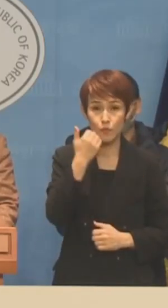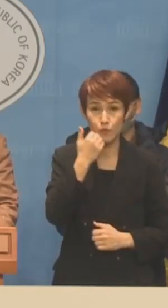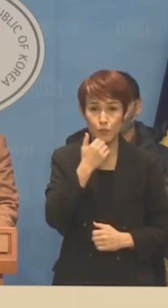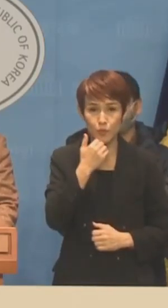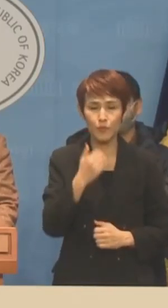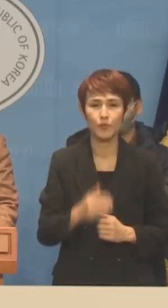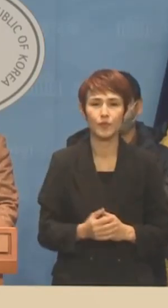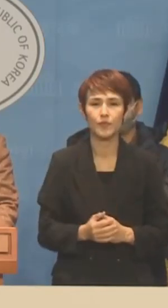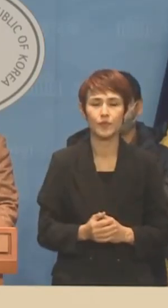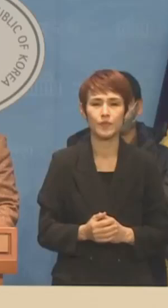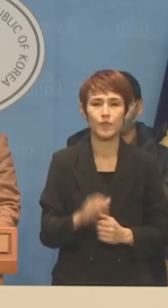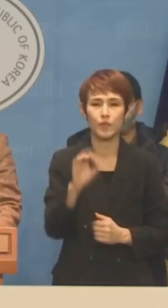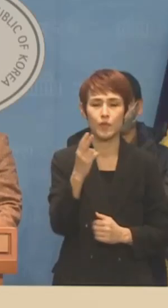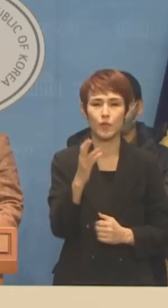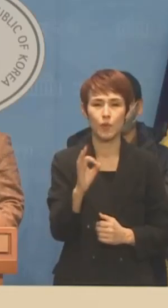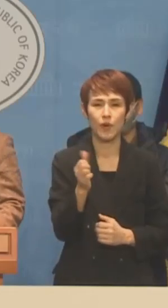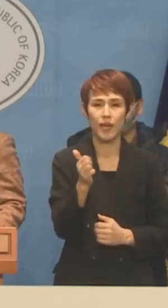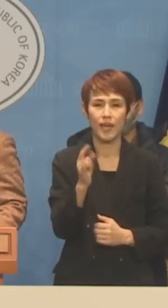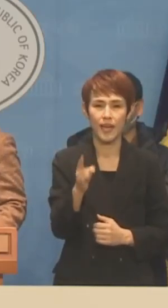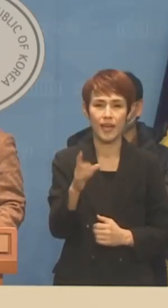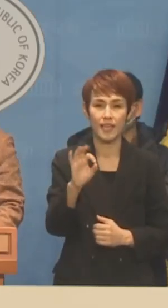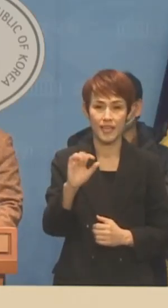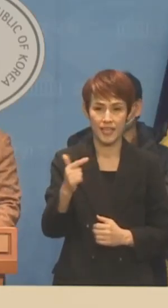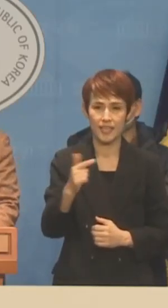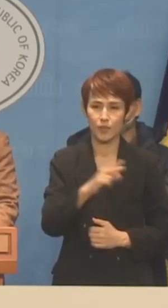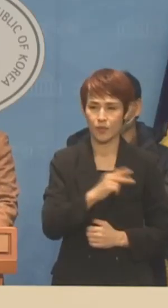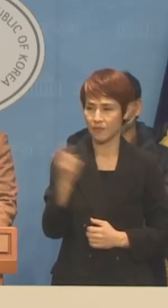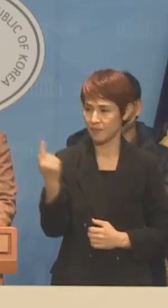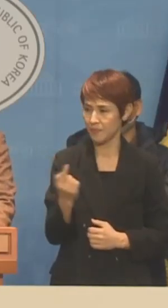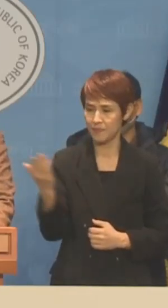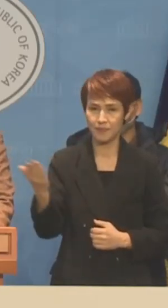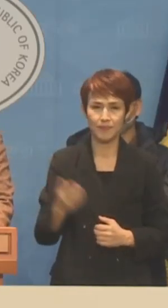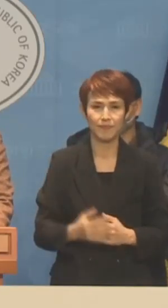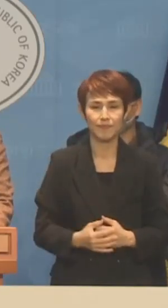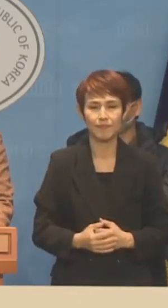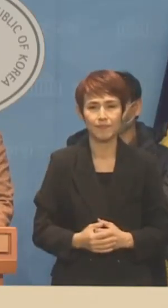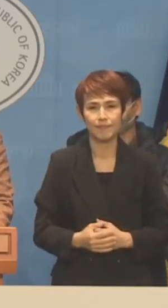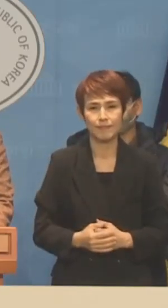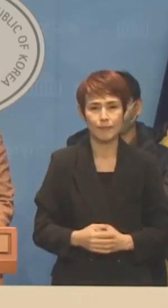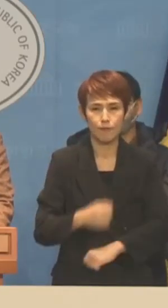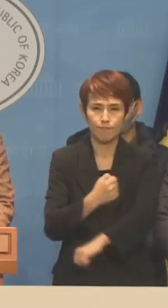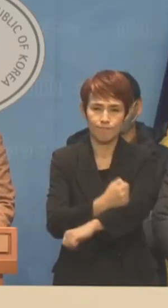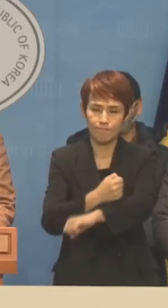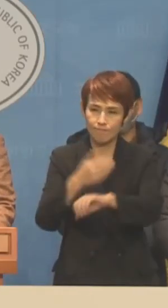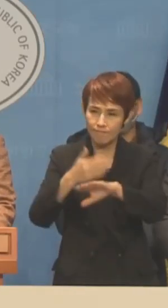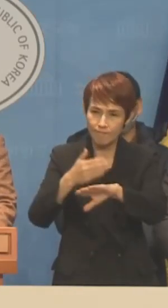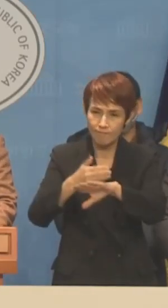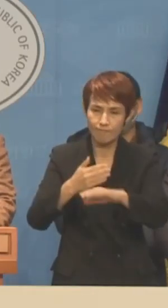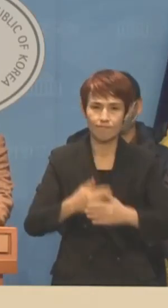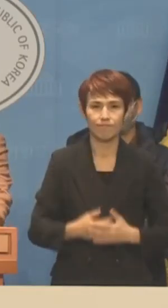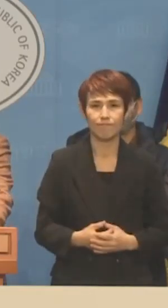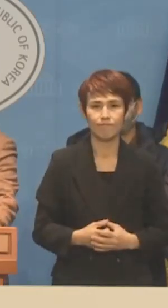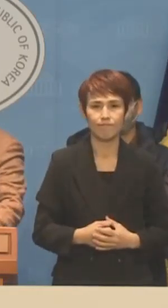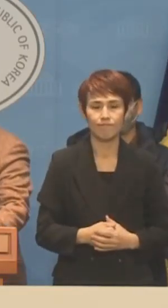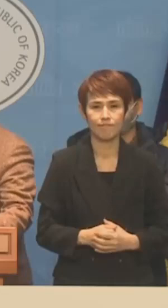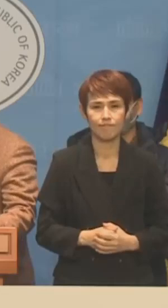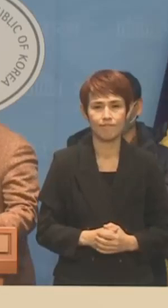주신 우리 기본소득당 대표 용해인 의원님께서 오셨습니다. 그간의 노고에 감사드리고 기자회견을